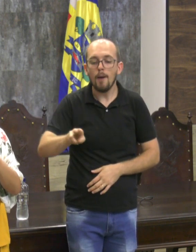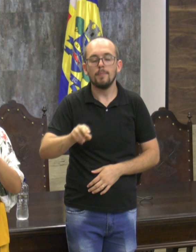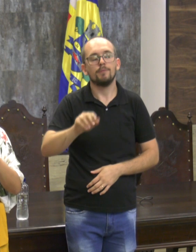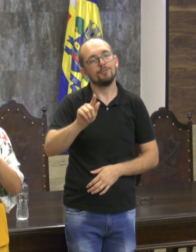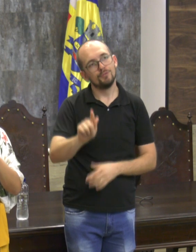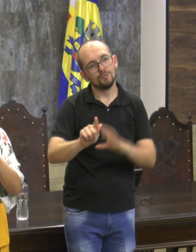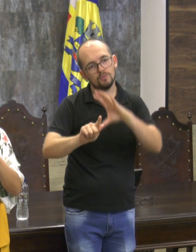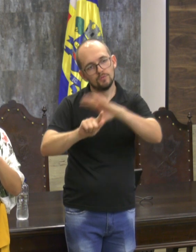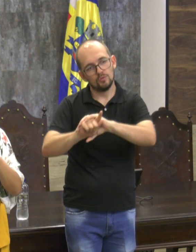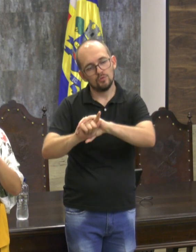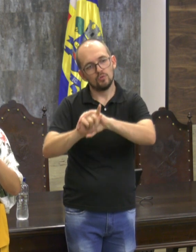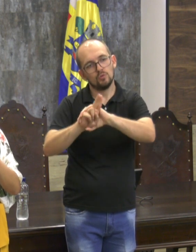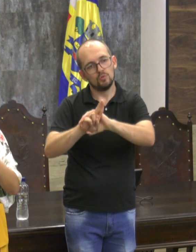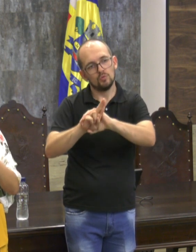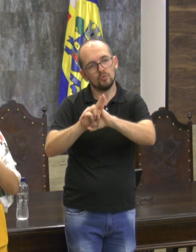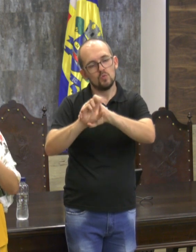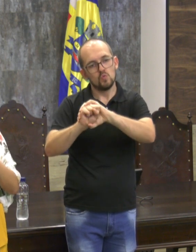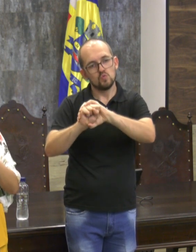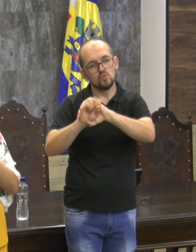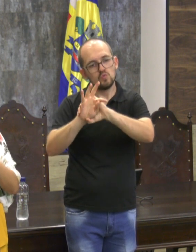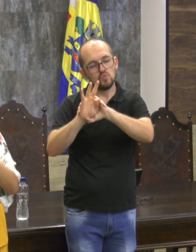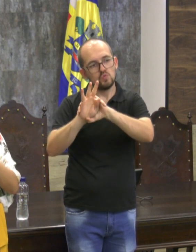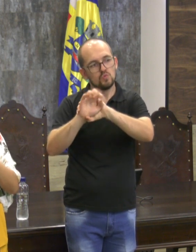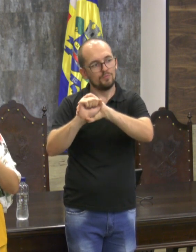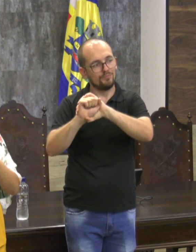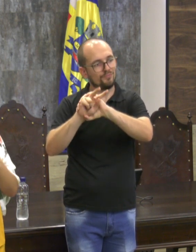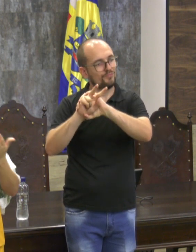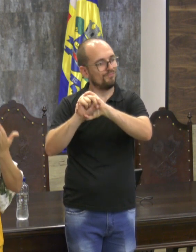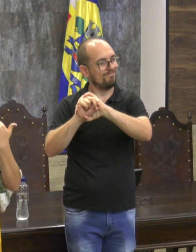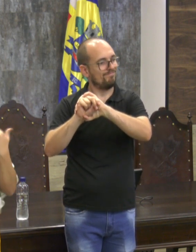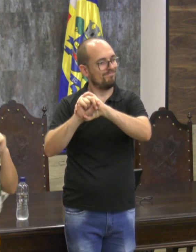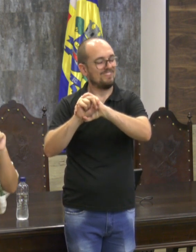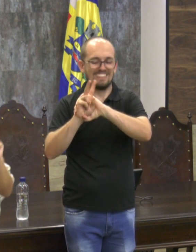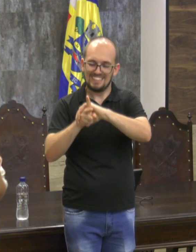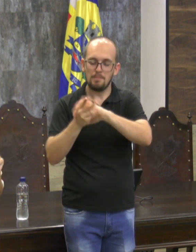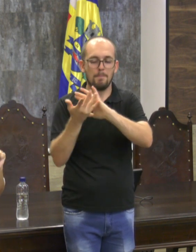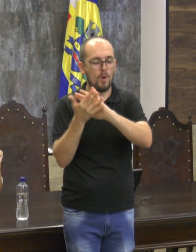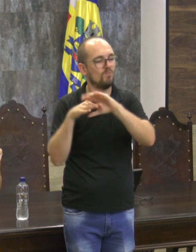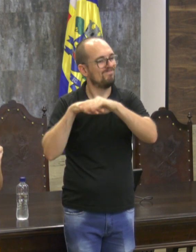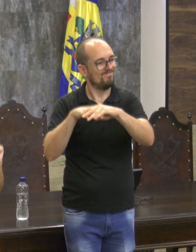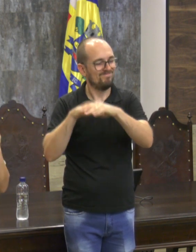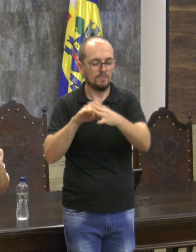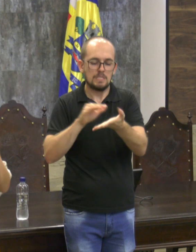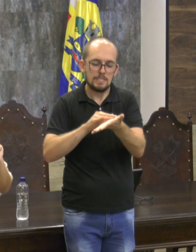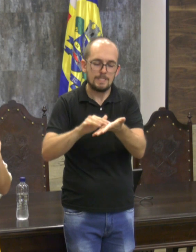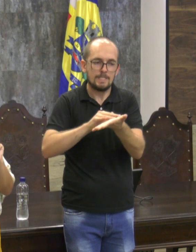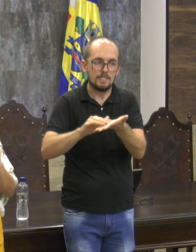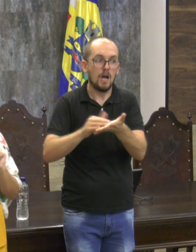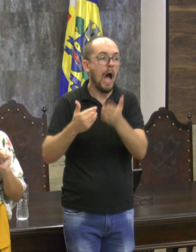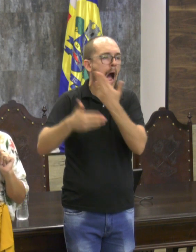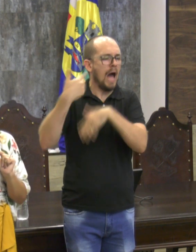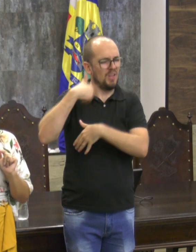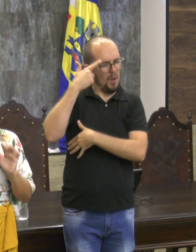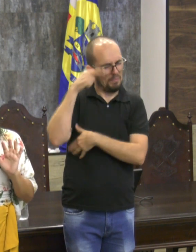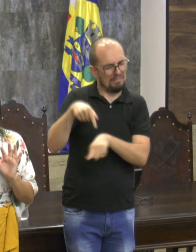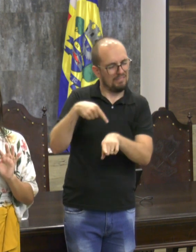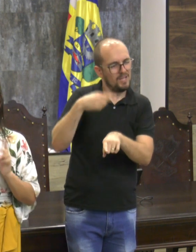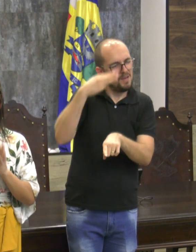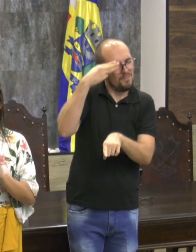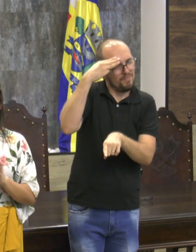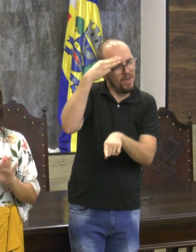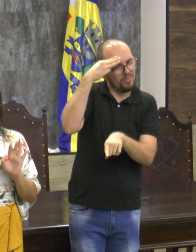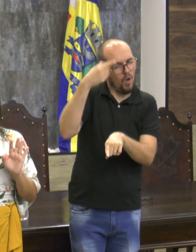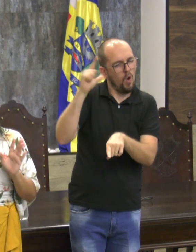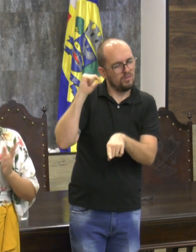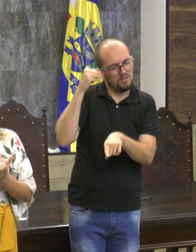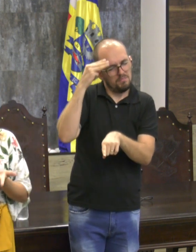dias, porque a gente acredita que ele tem um cognitivo muito preservado, e era algo que antes a gente duvidava. Hoje a gente não tem dúvida mais, que ele não